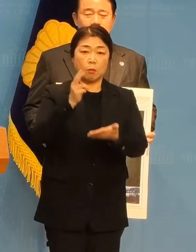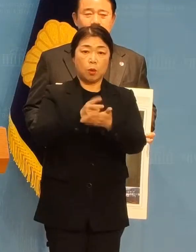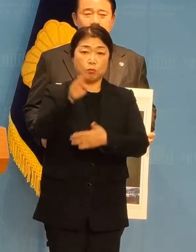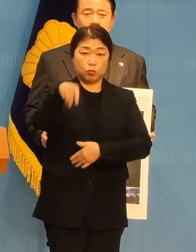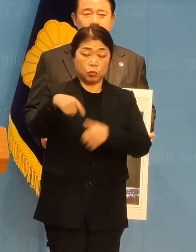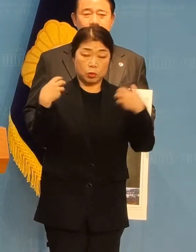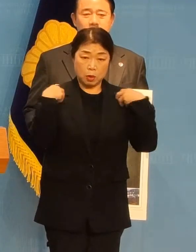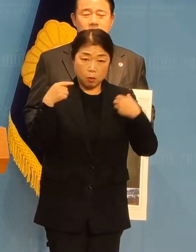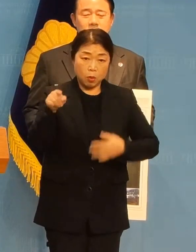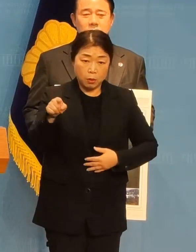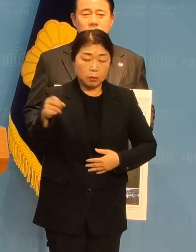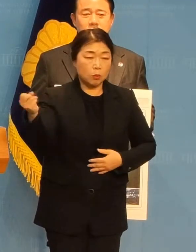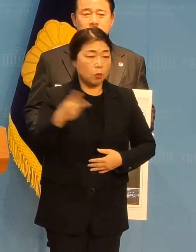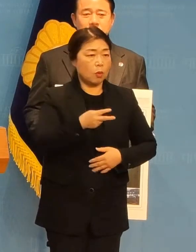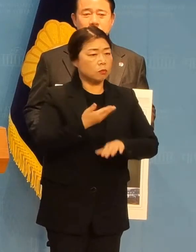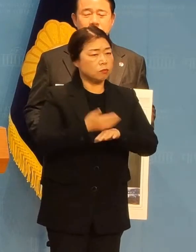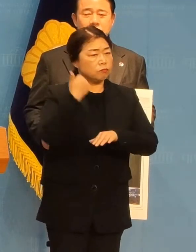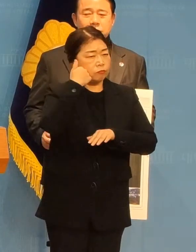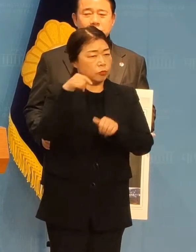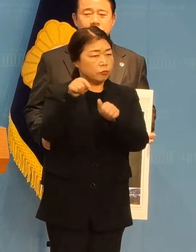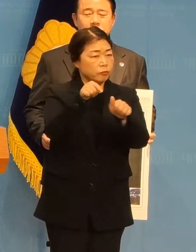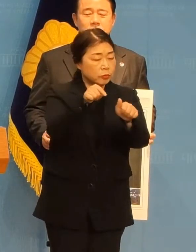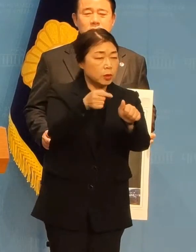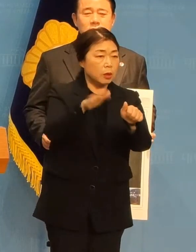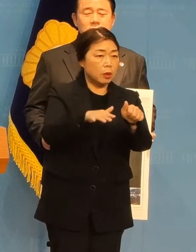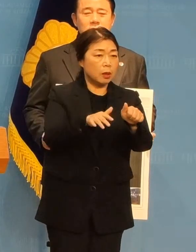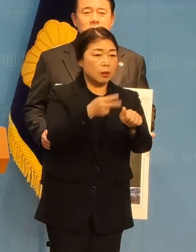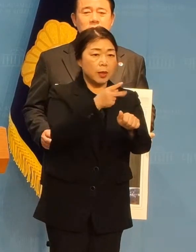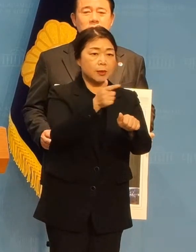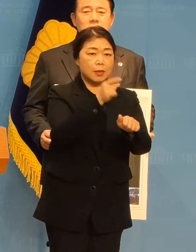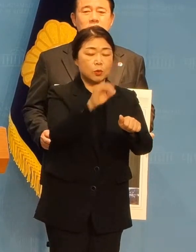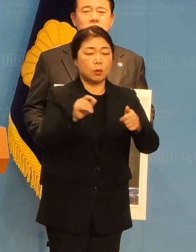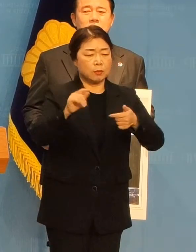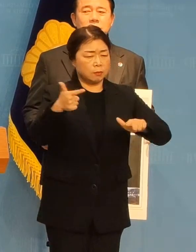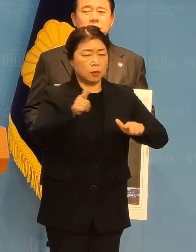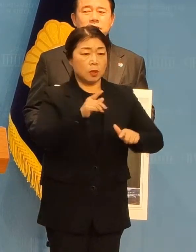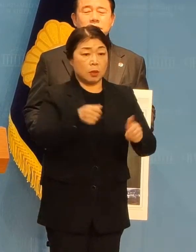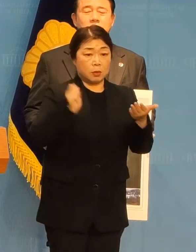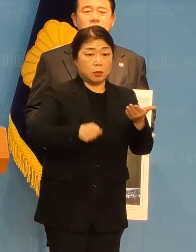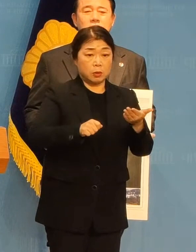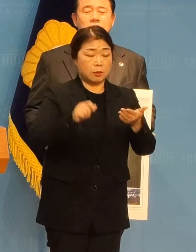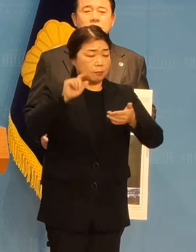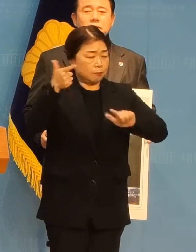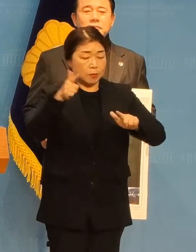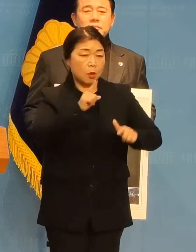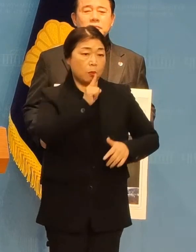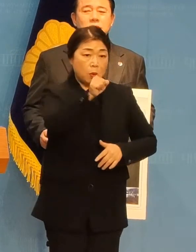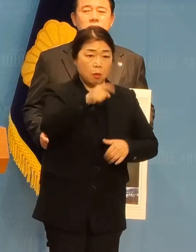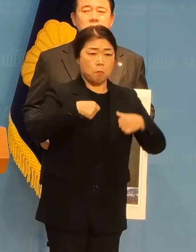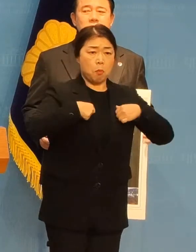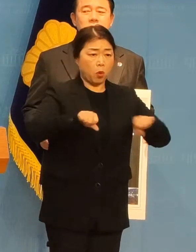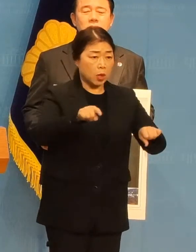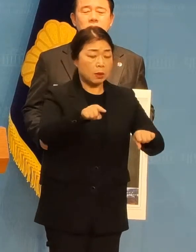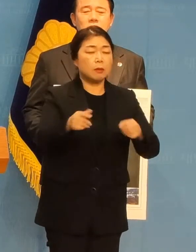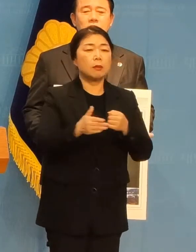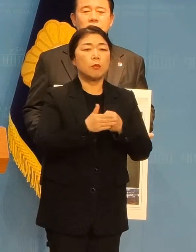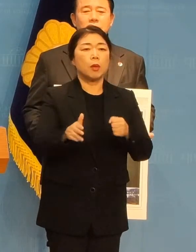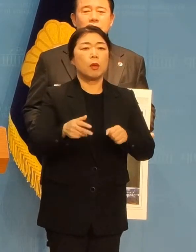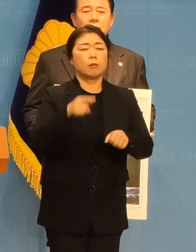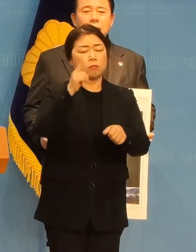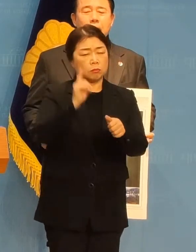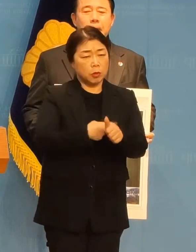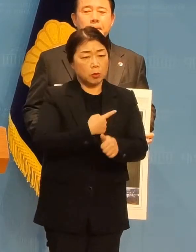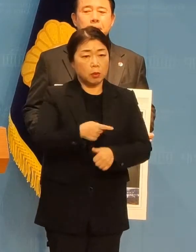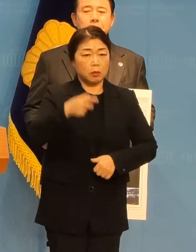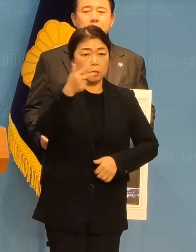사건의 항소 포기를 강요함으로써 아직 확보하지 못한 7,400억 원의 막대한 범죄 수익이